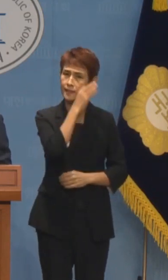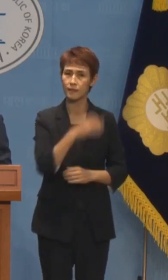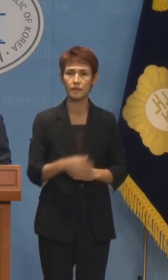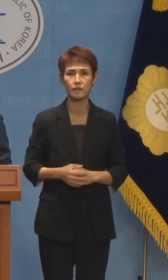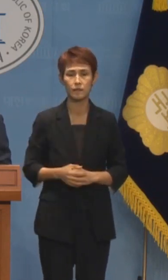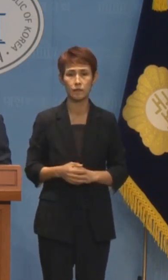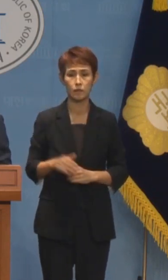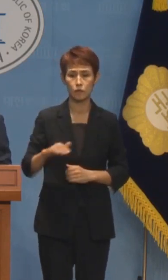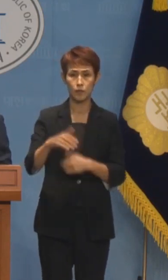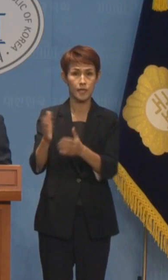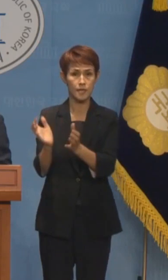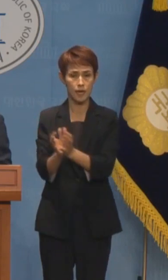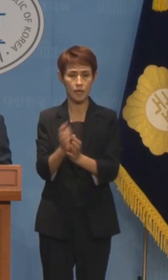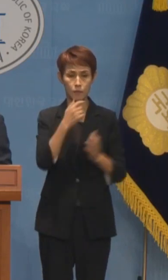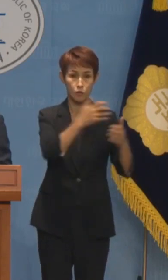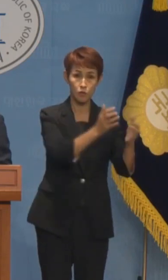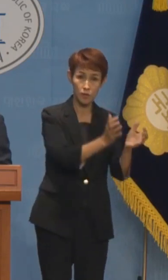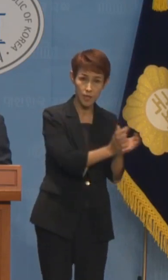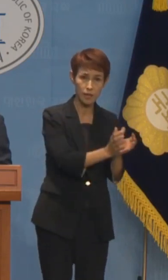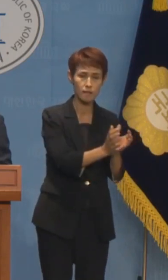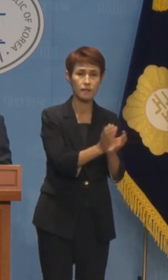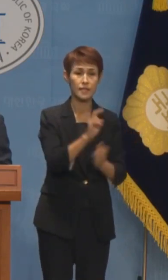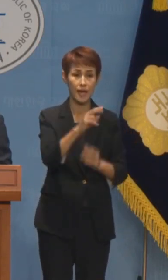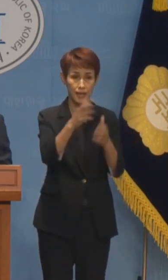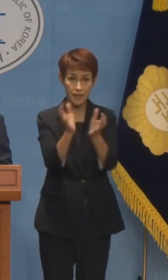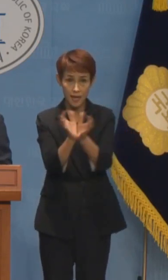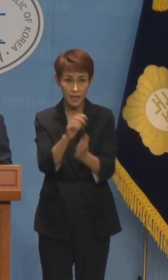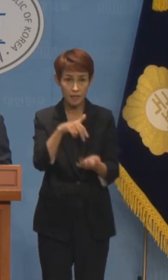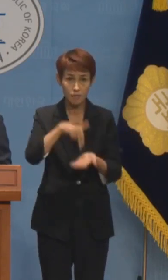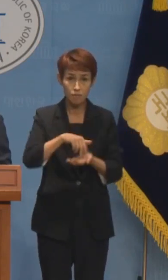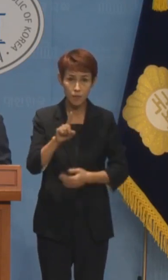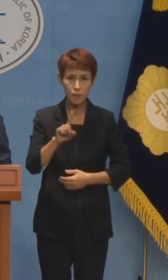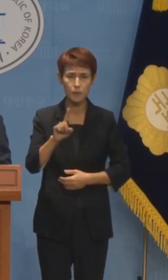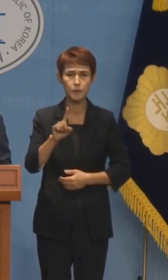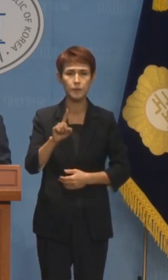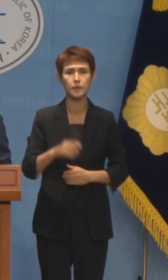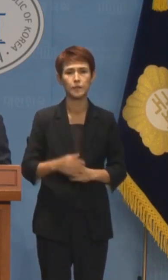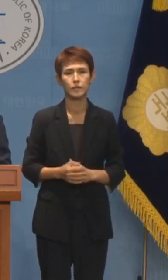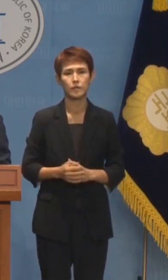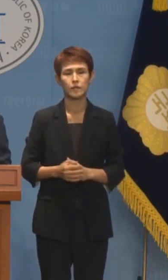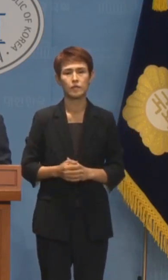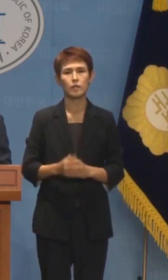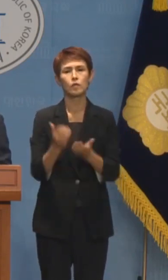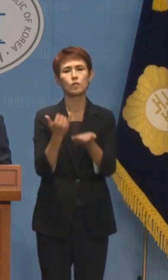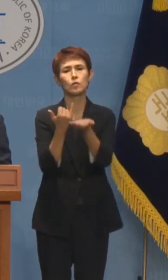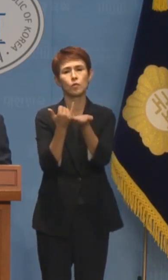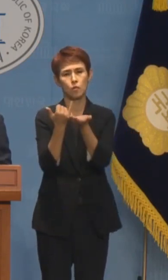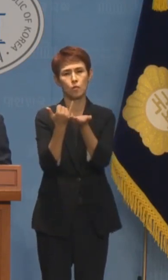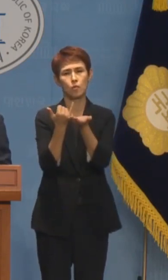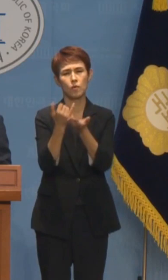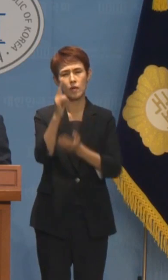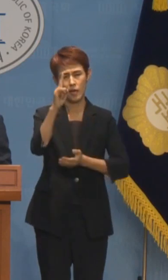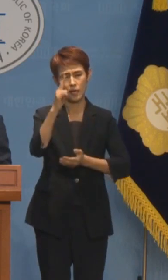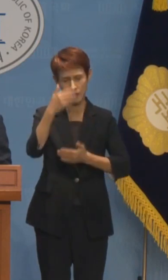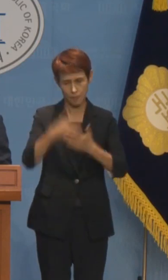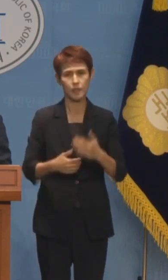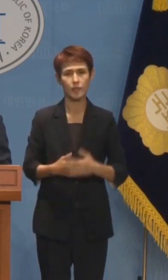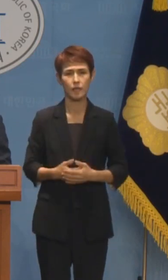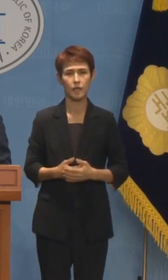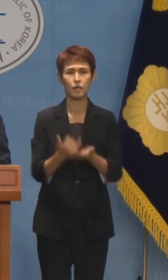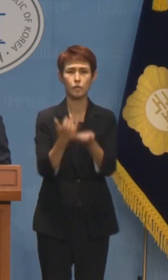혁신당 더불어민주당 등 야당들은 이제 남은 것은 독이다 독도를 지켜야